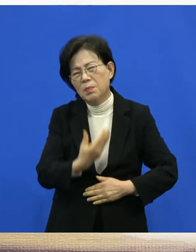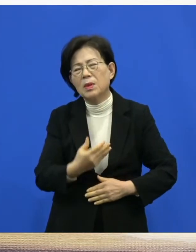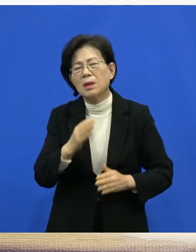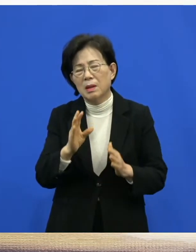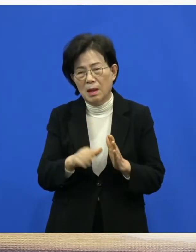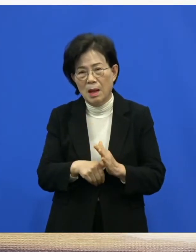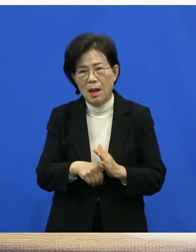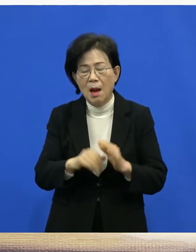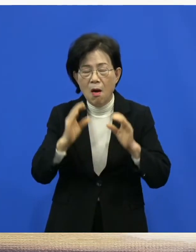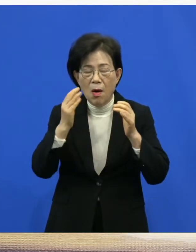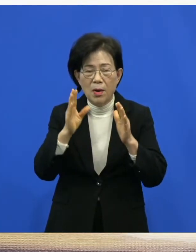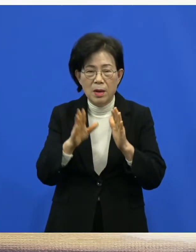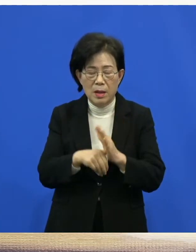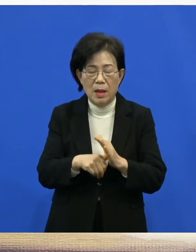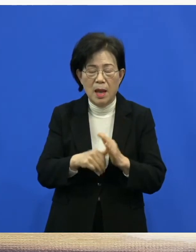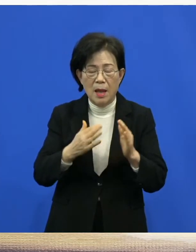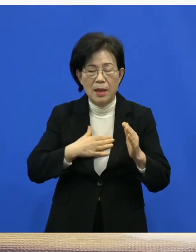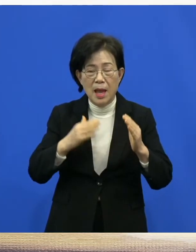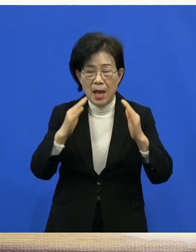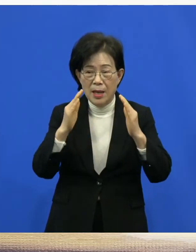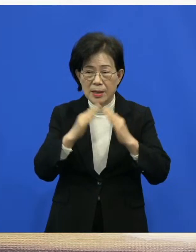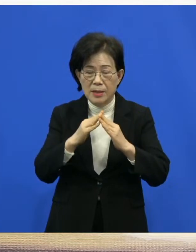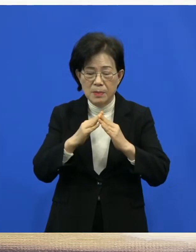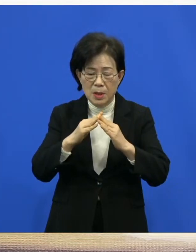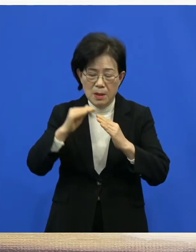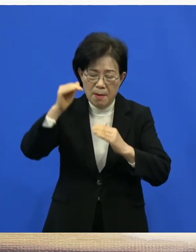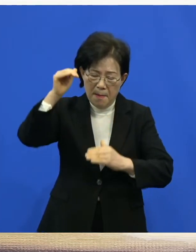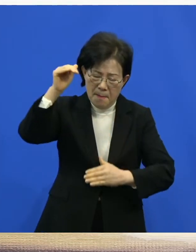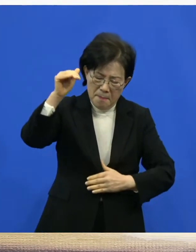어린 시절에 집안이 내려갈 때까지 가는 걸 보았어요.